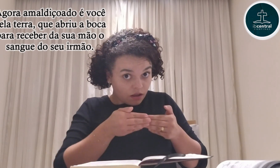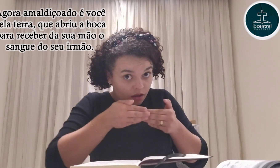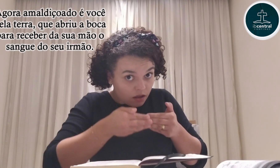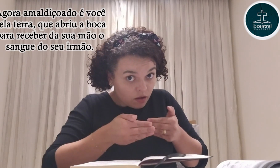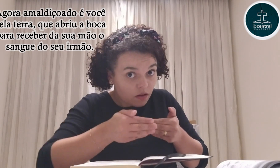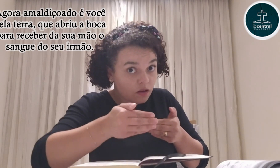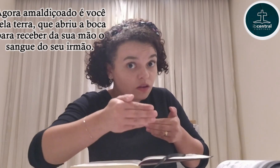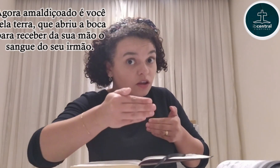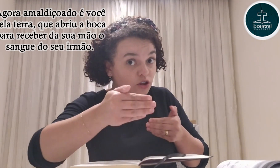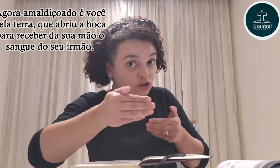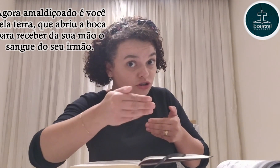Agora,